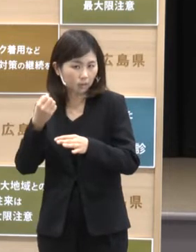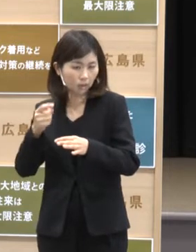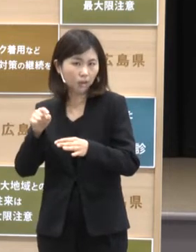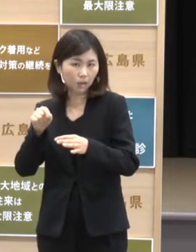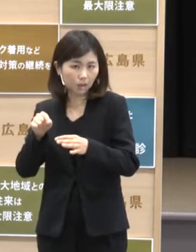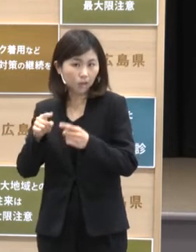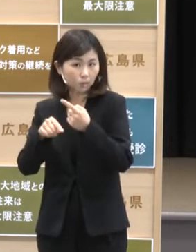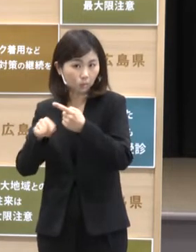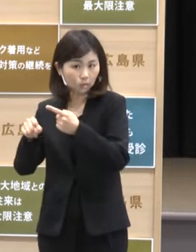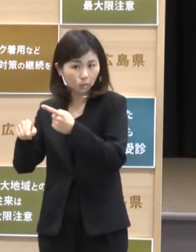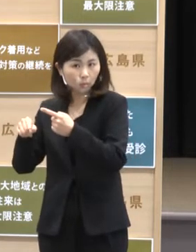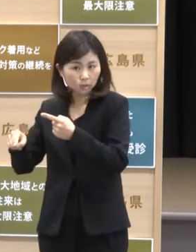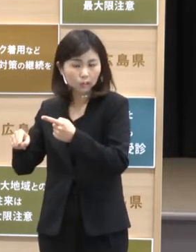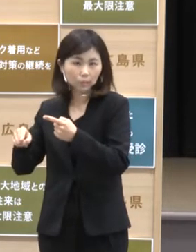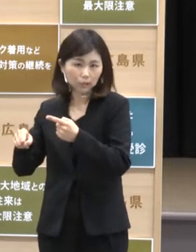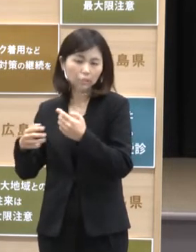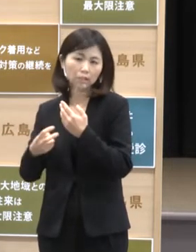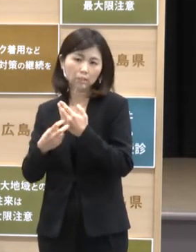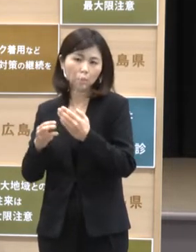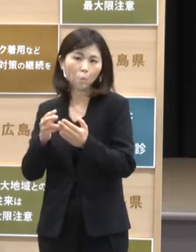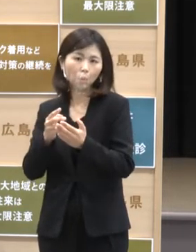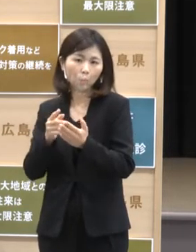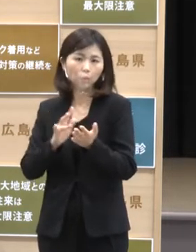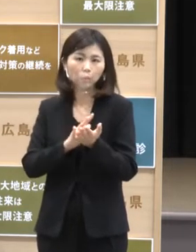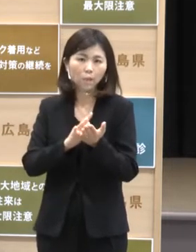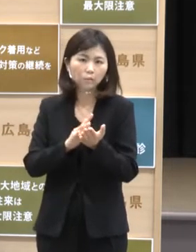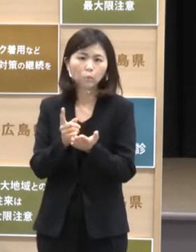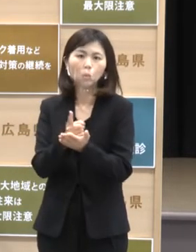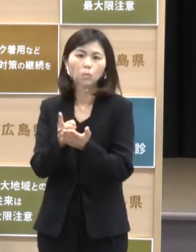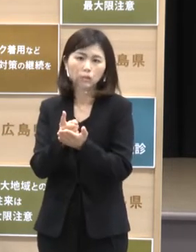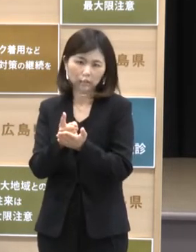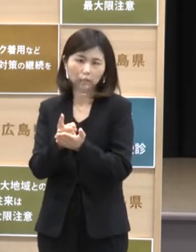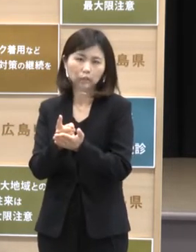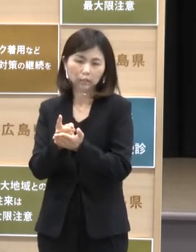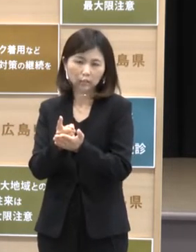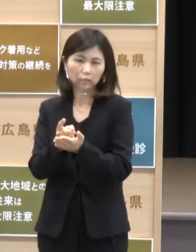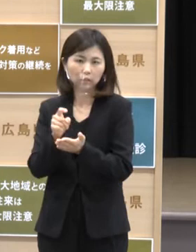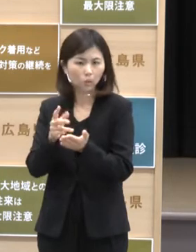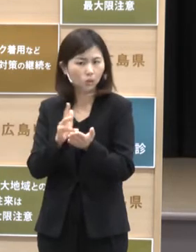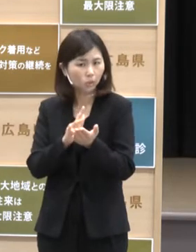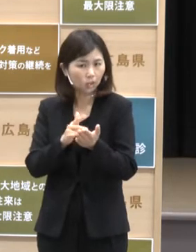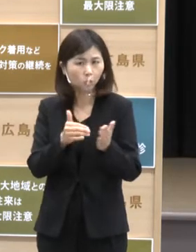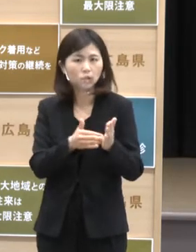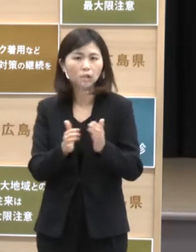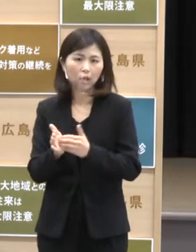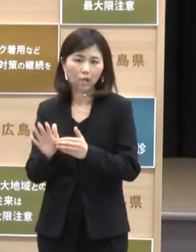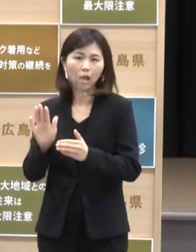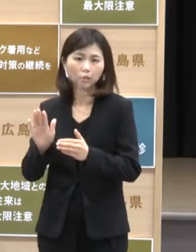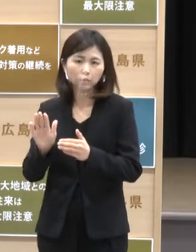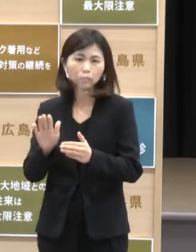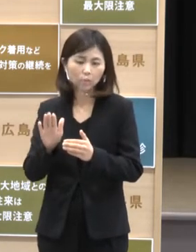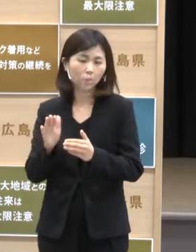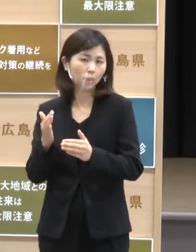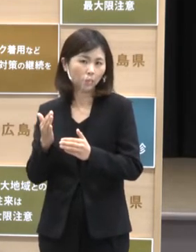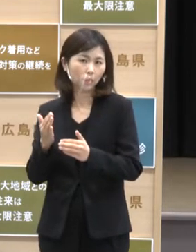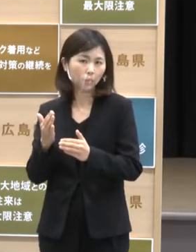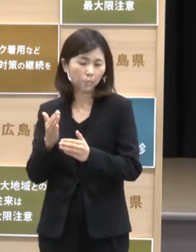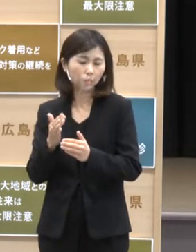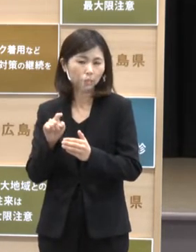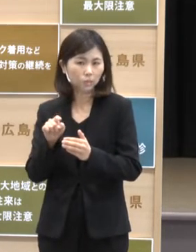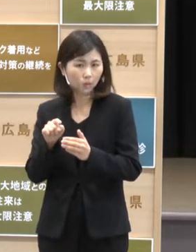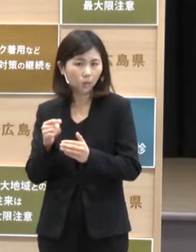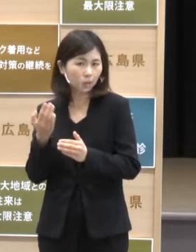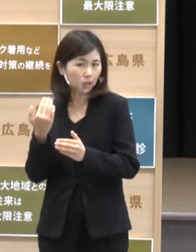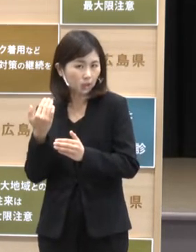投薬方針、これは投薬がですね、いろんな製薬があるので、あらかじめ作っておこうということですけれ